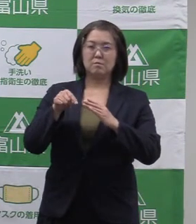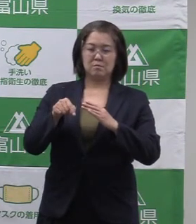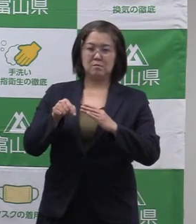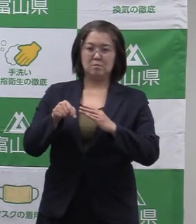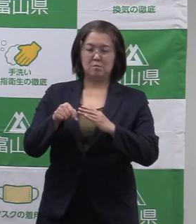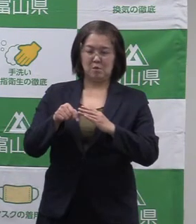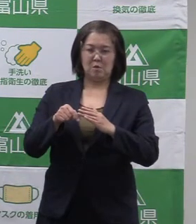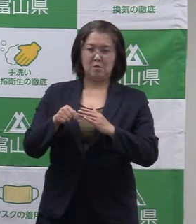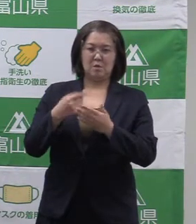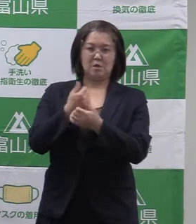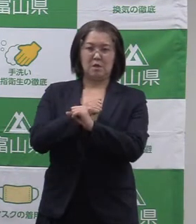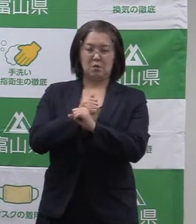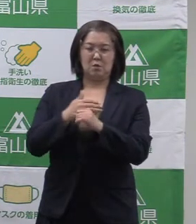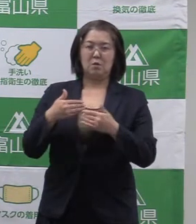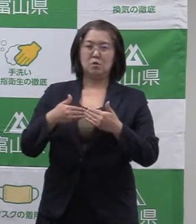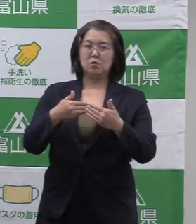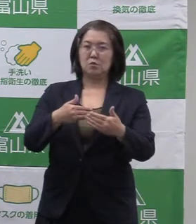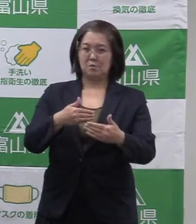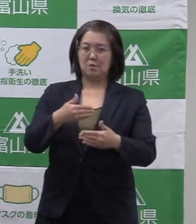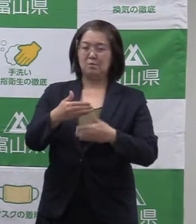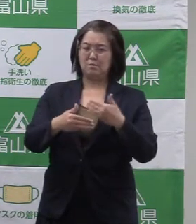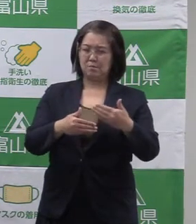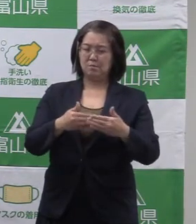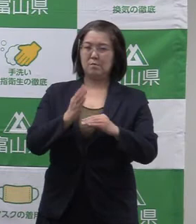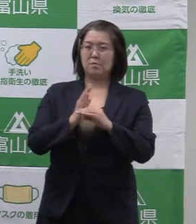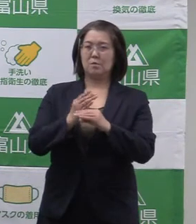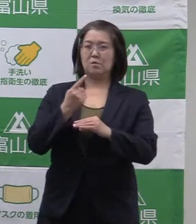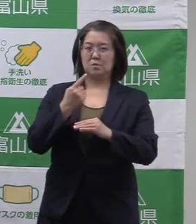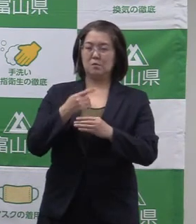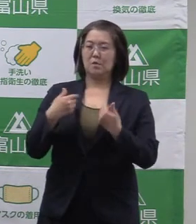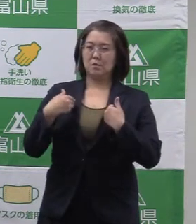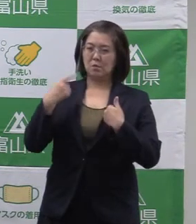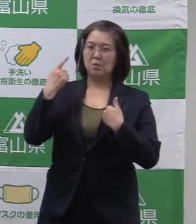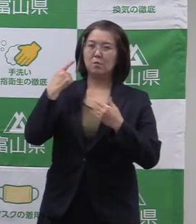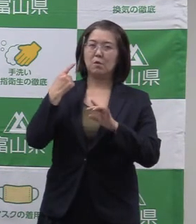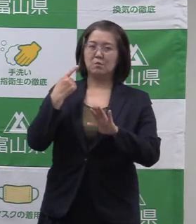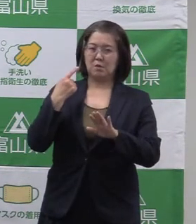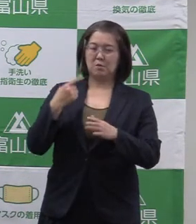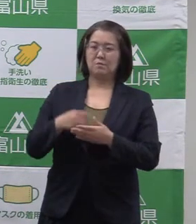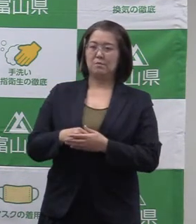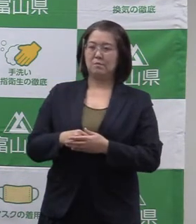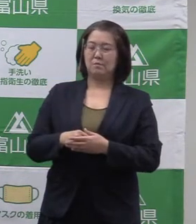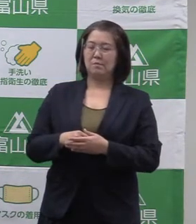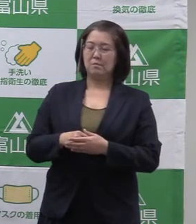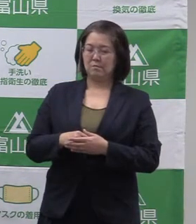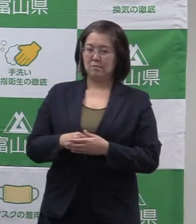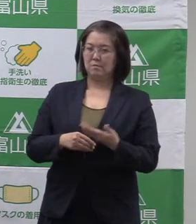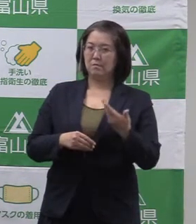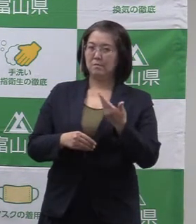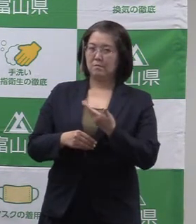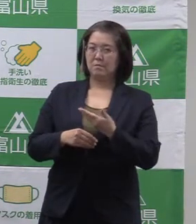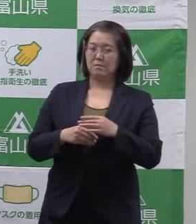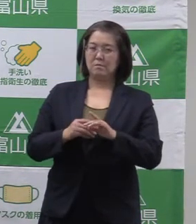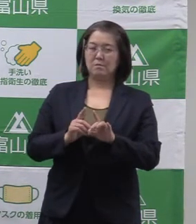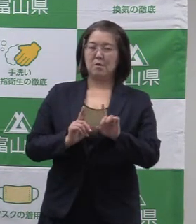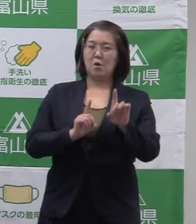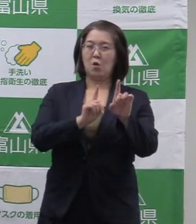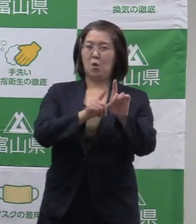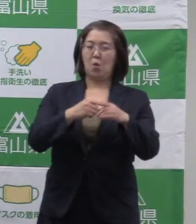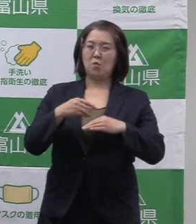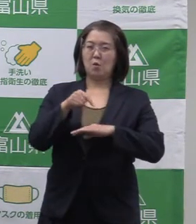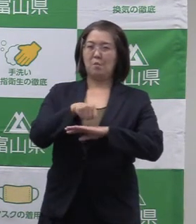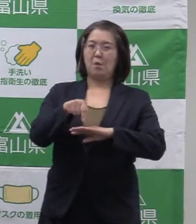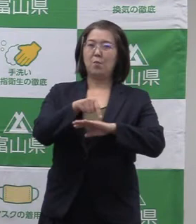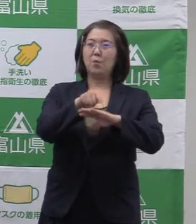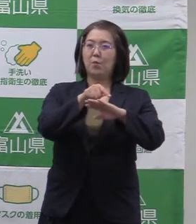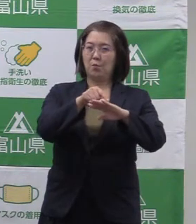進めております。必要なことがあります。 あとロードマップなんですけれども、やはりこれオミクロン株